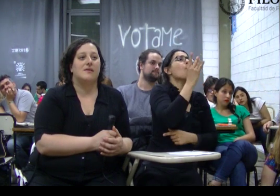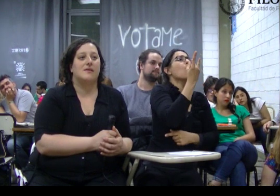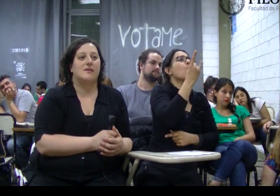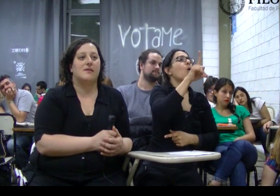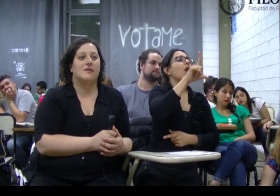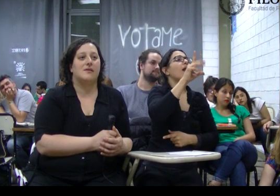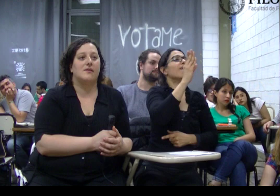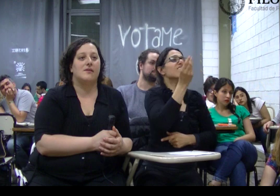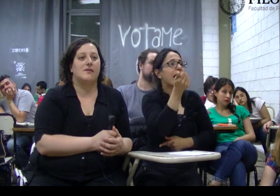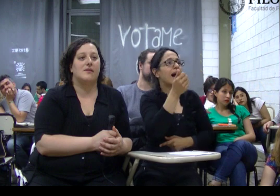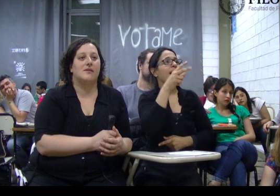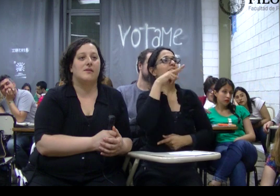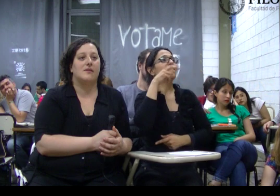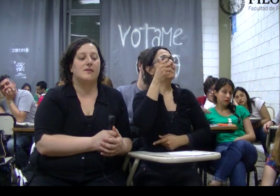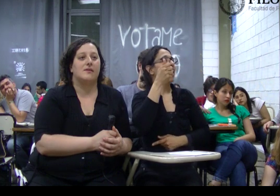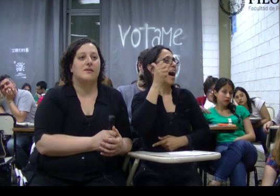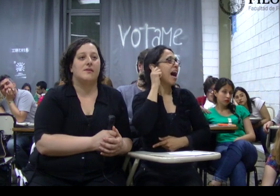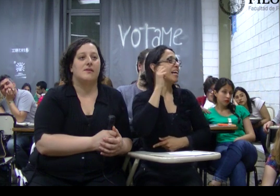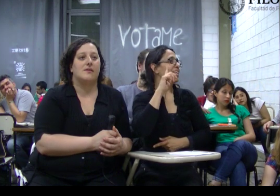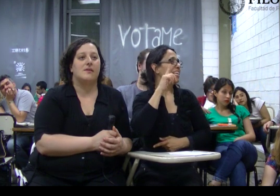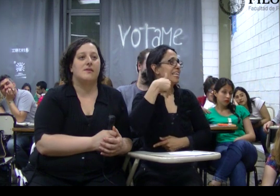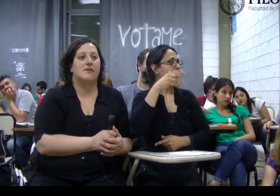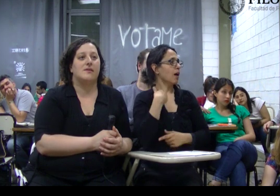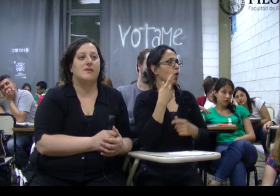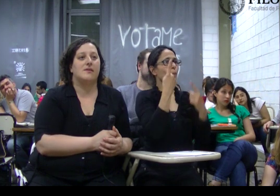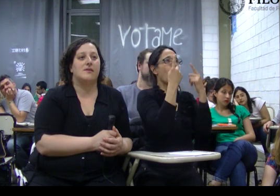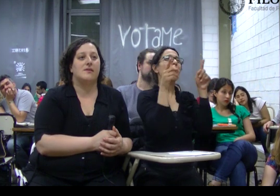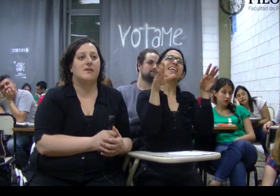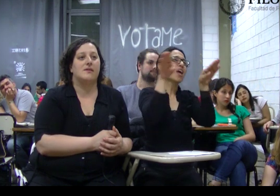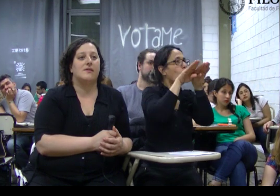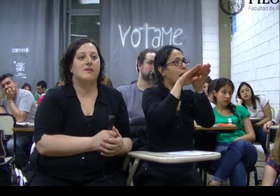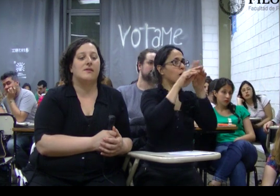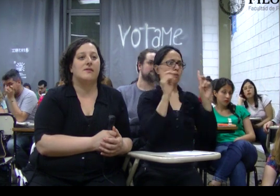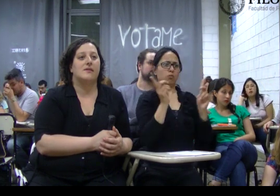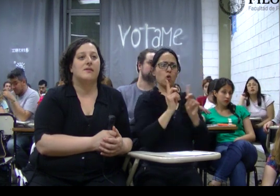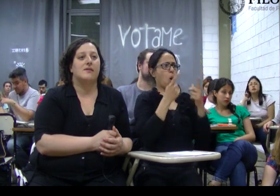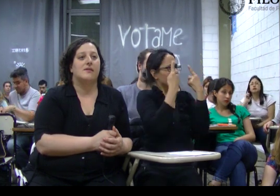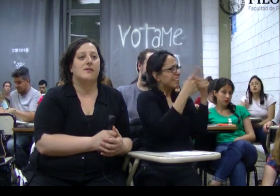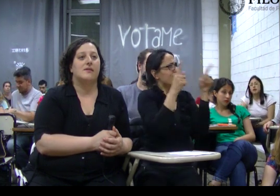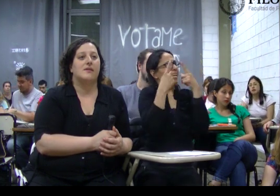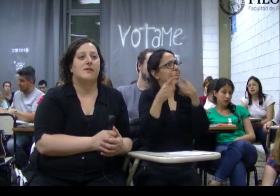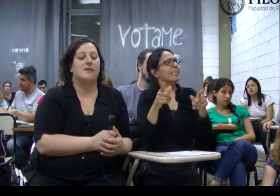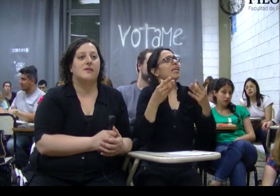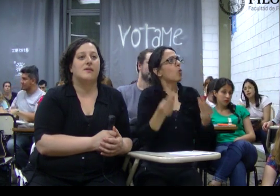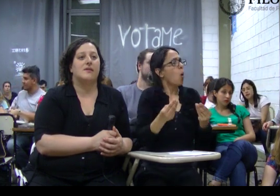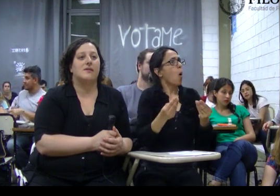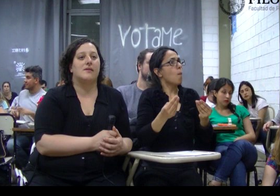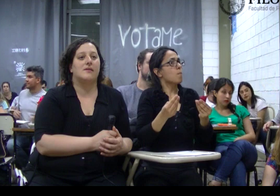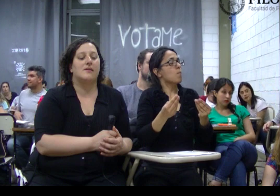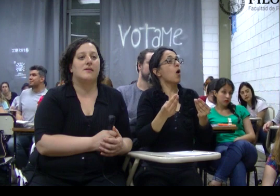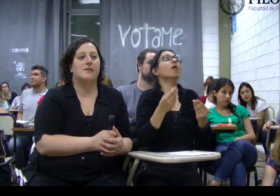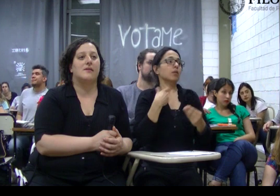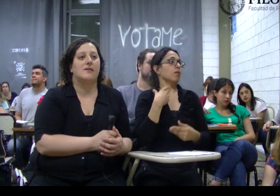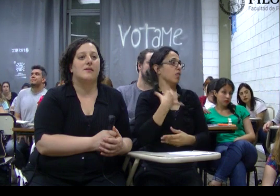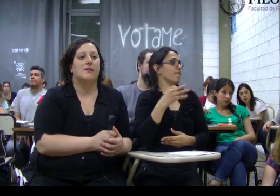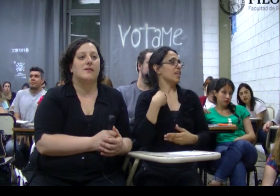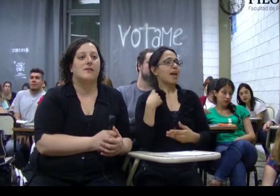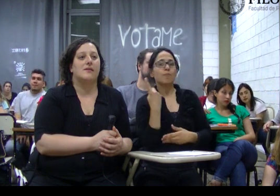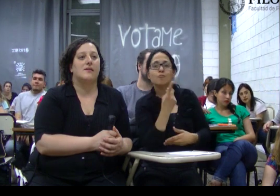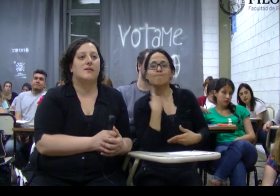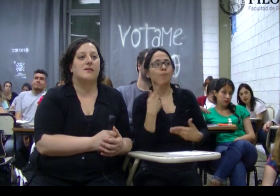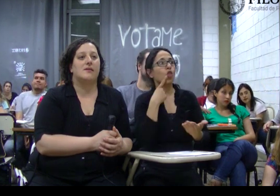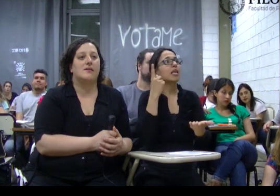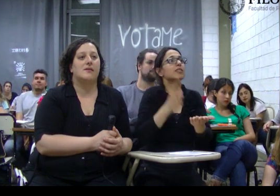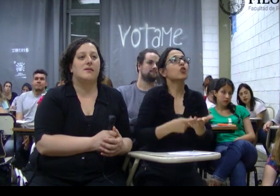mismo, no es lo mismo, vulva y vagina. ¿Cómo vamos a decir vulva y cómo vagina? Digamos, hay decisiones que hay que tomar,